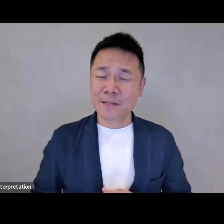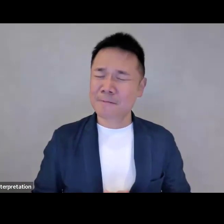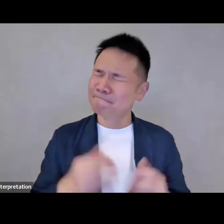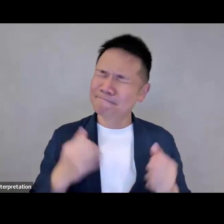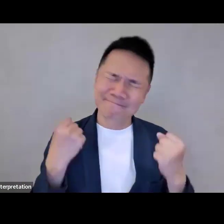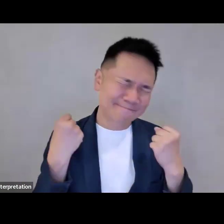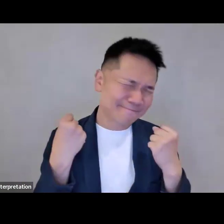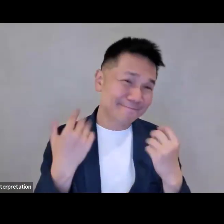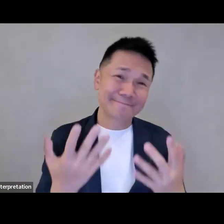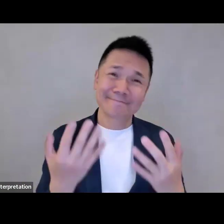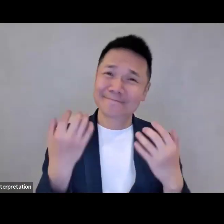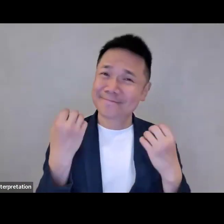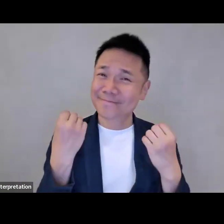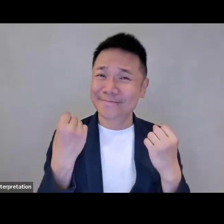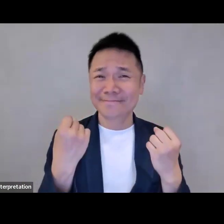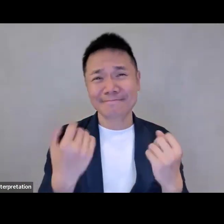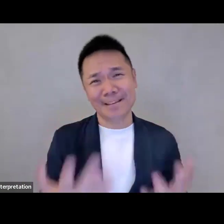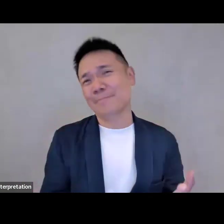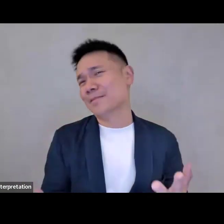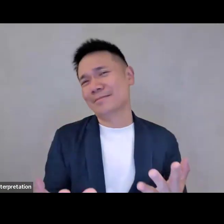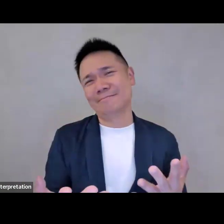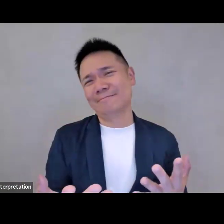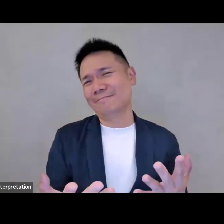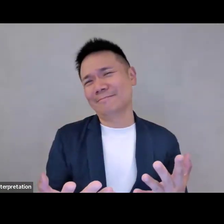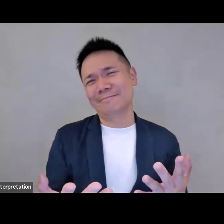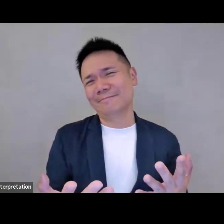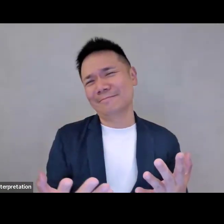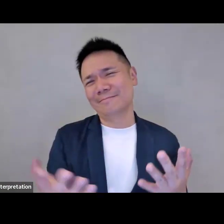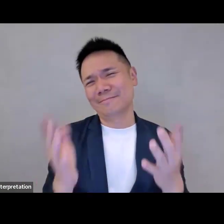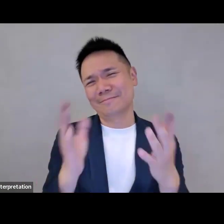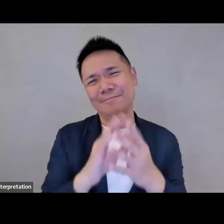我有很多想要跟大家分享的。